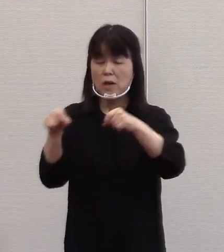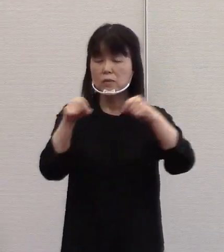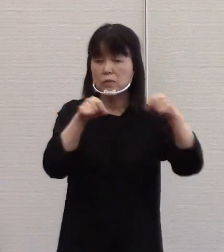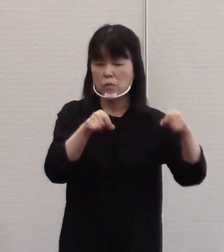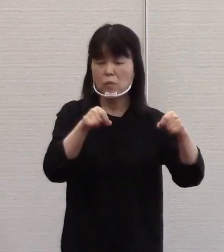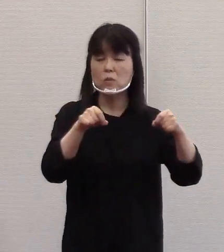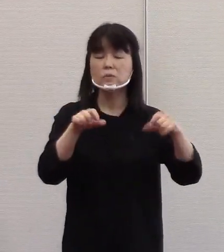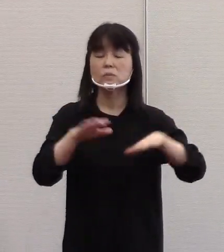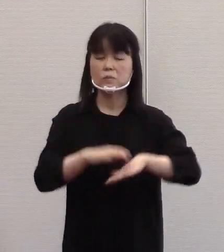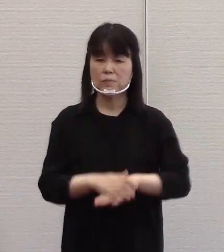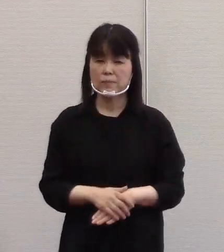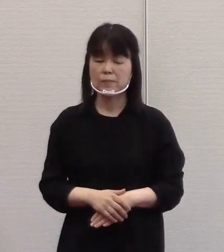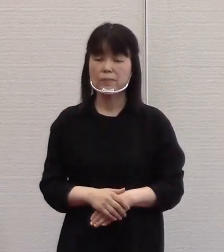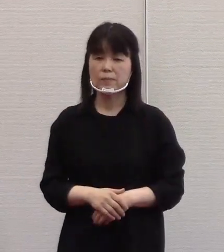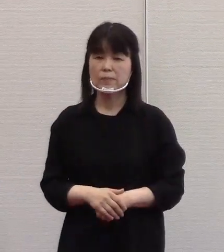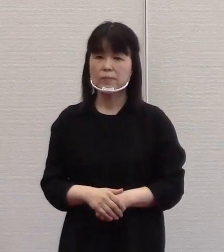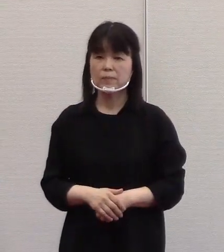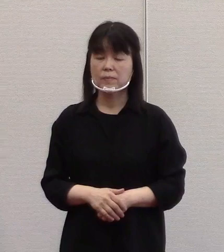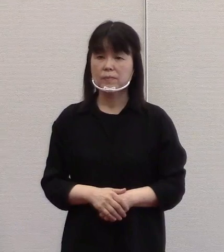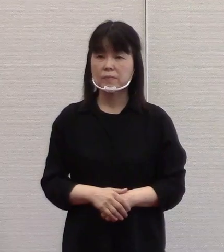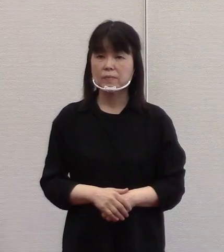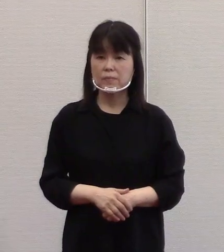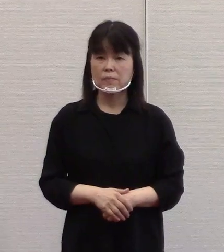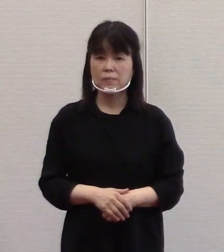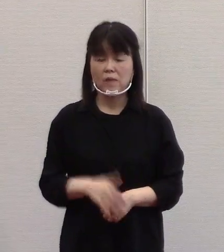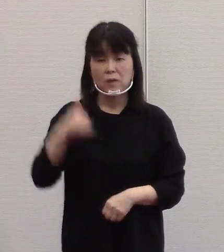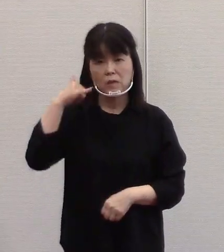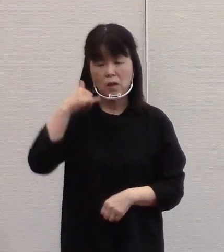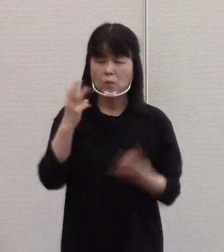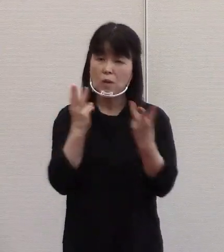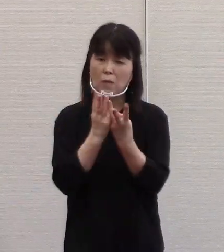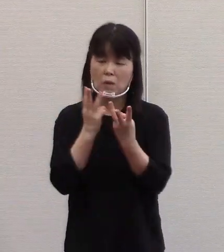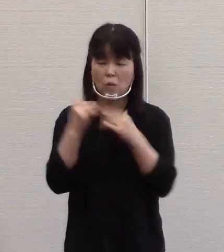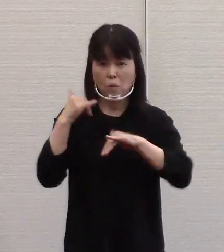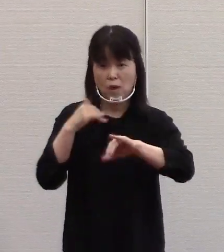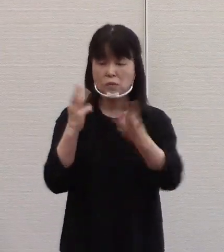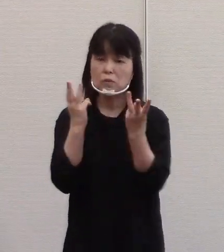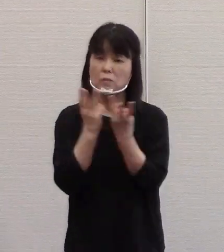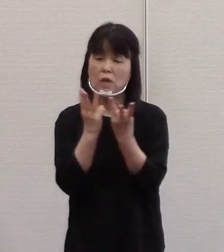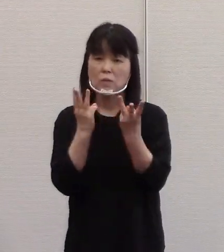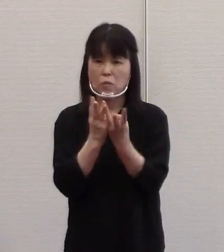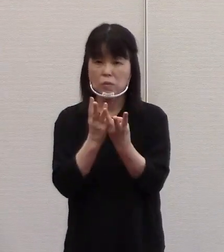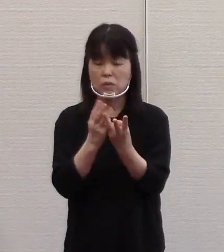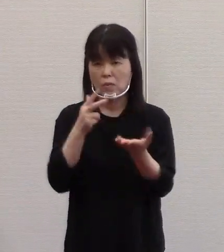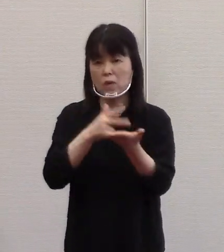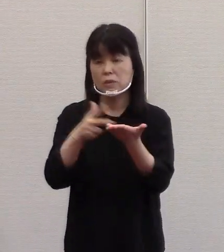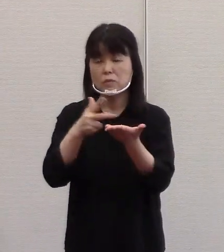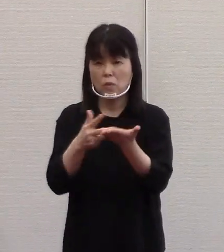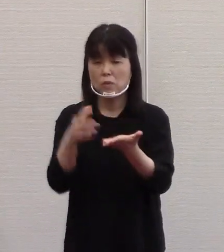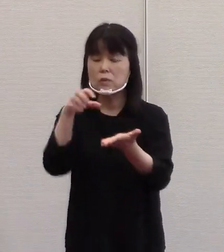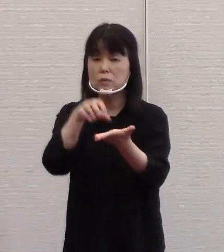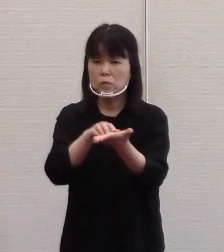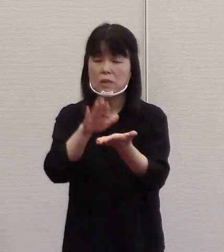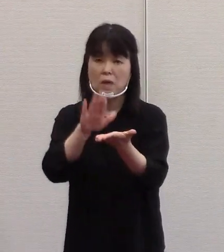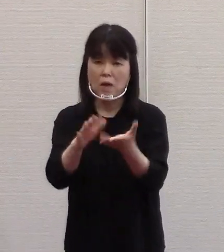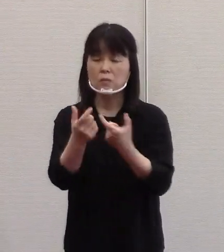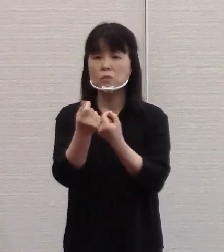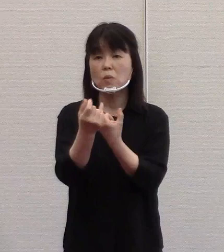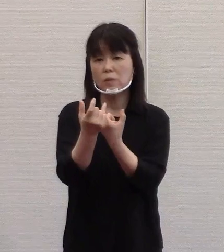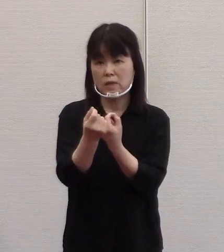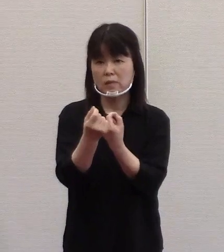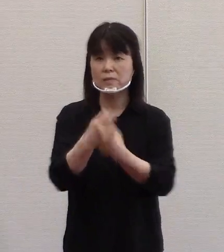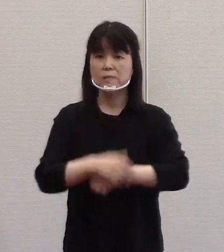応していきたいということでございます。電話番号、ファックス番号等についてはそこにそちらに記載している等でございます